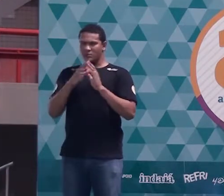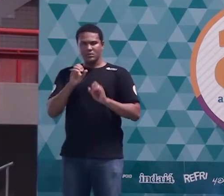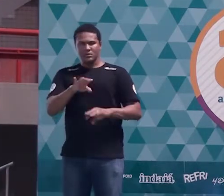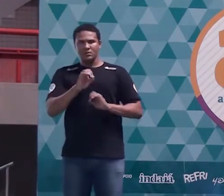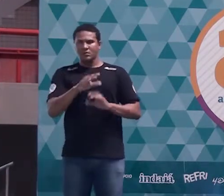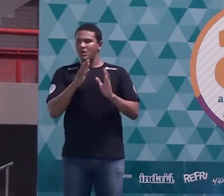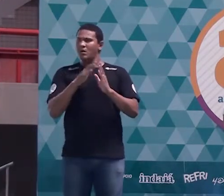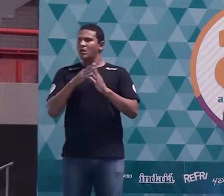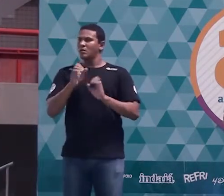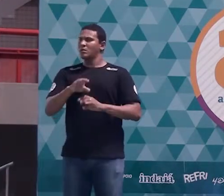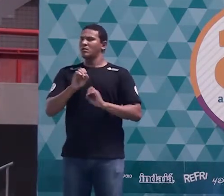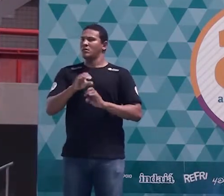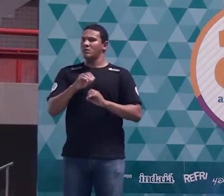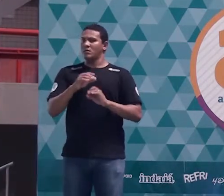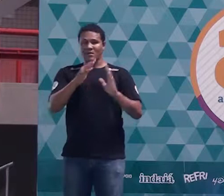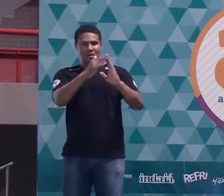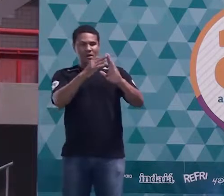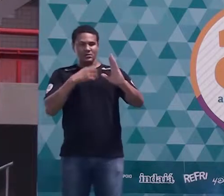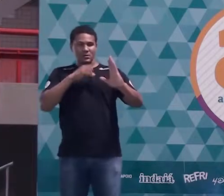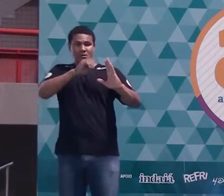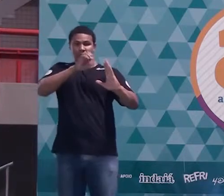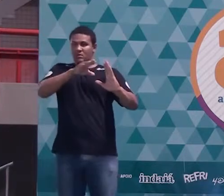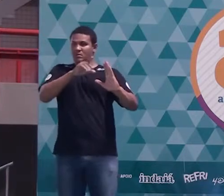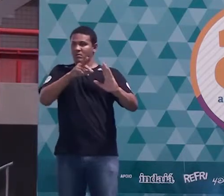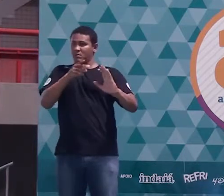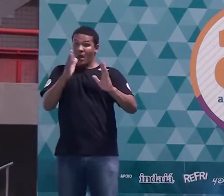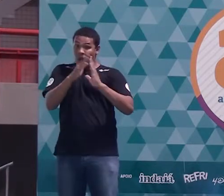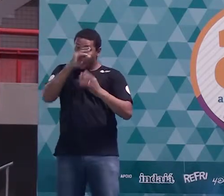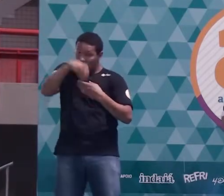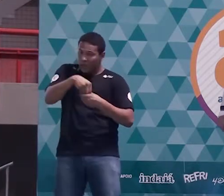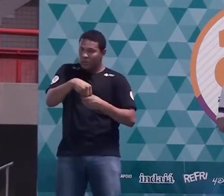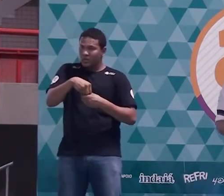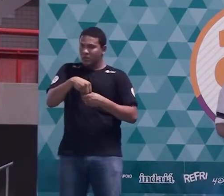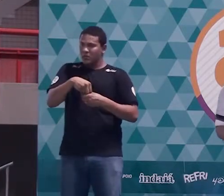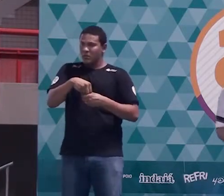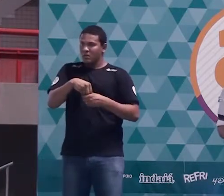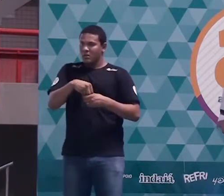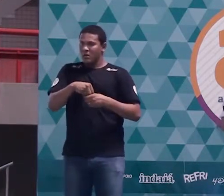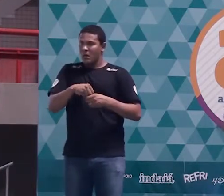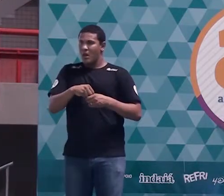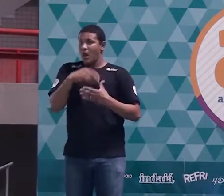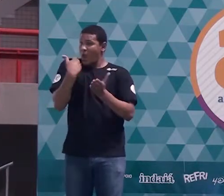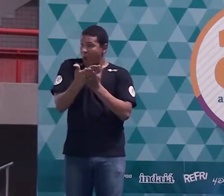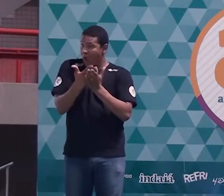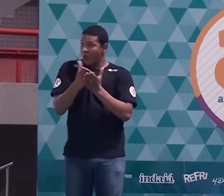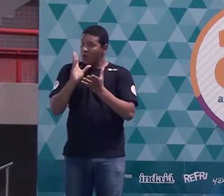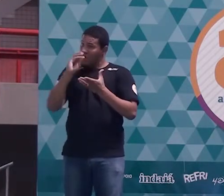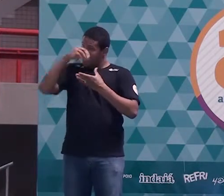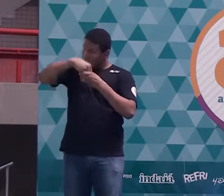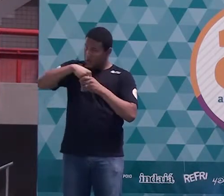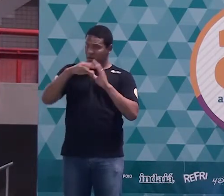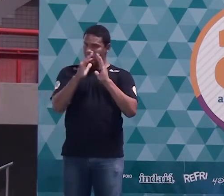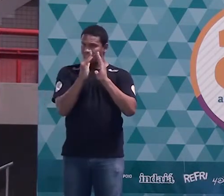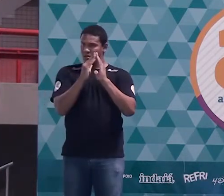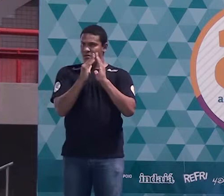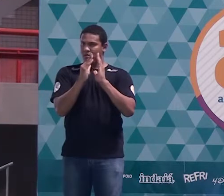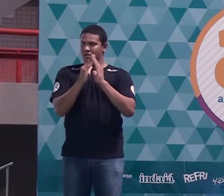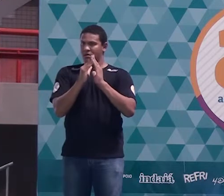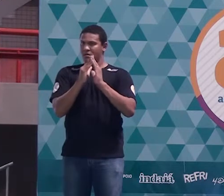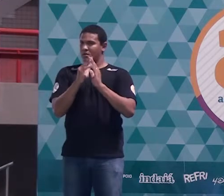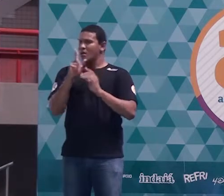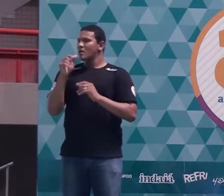pessoa. Você está dando aula na casa da pessoa, então é aula em domicílio. A própria